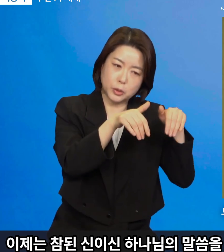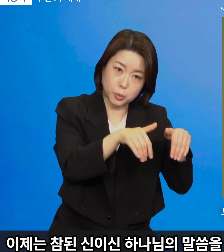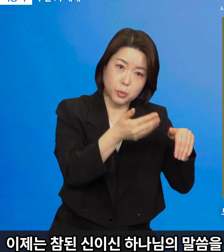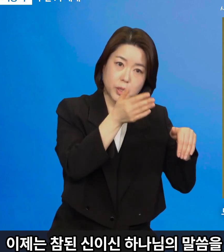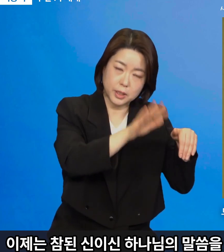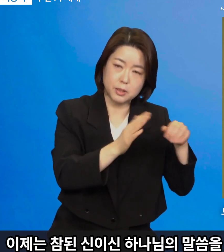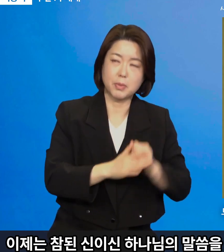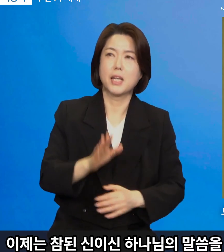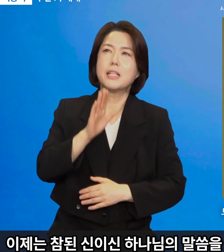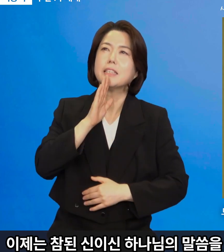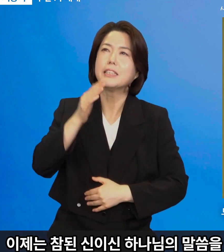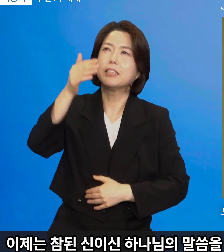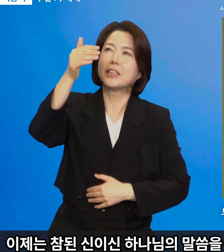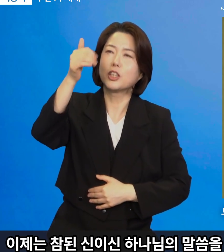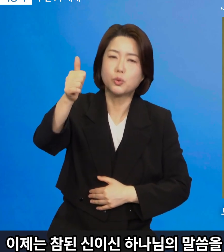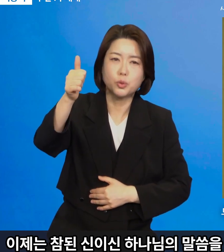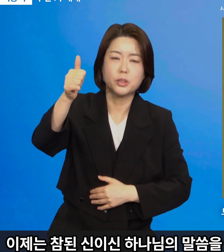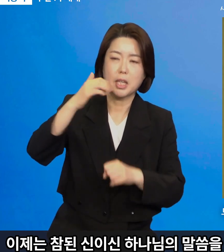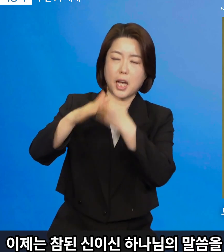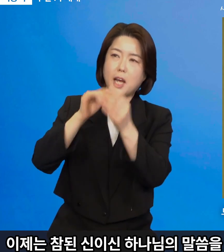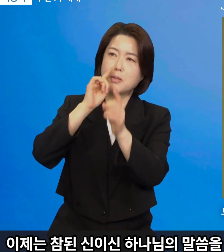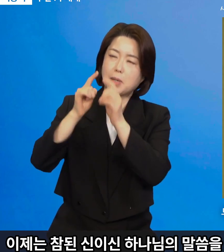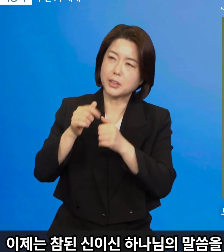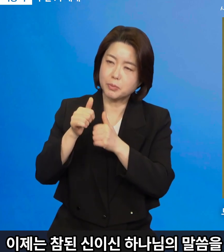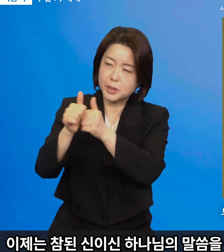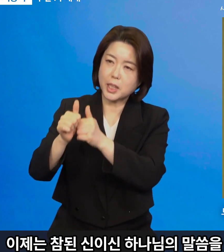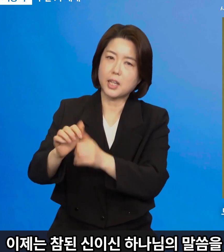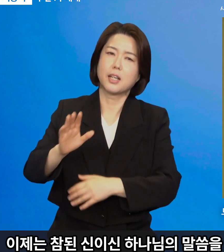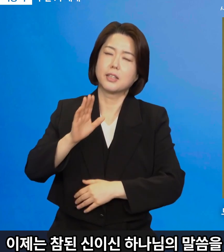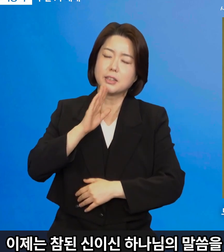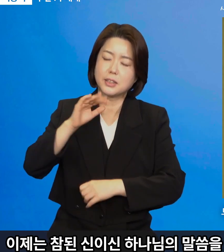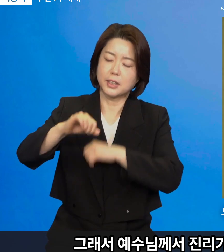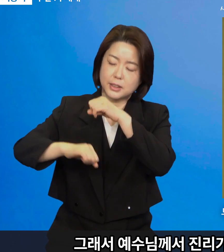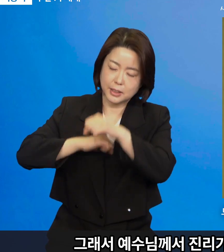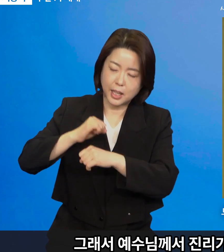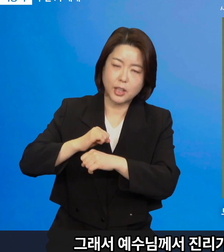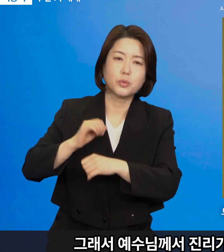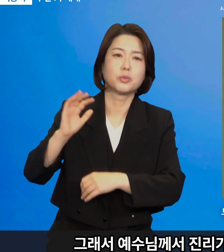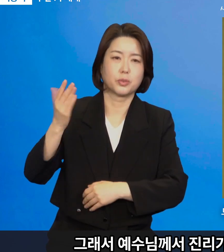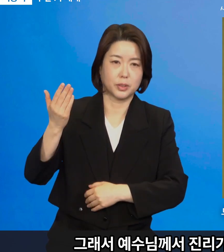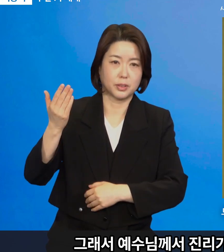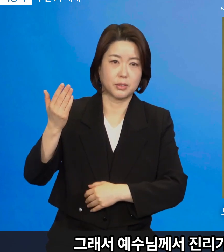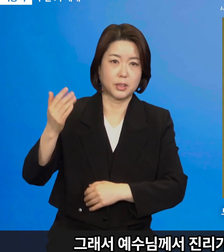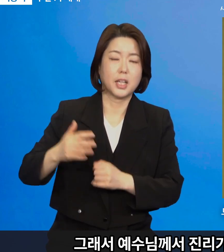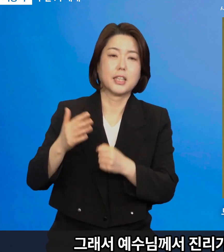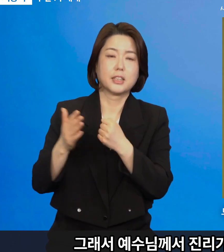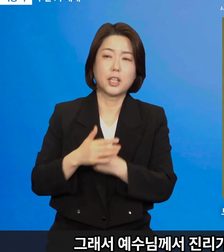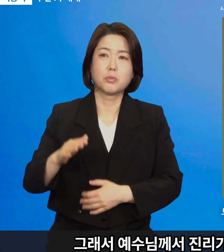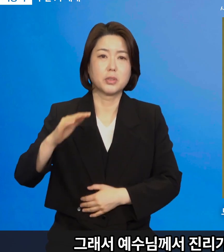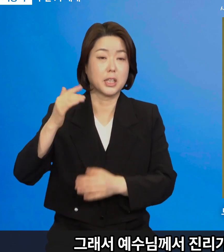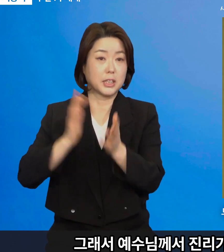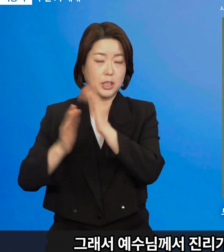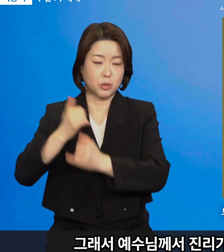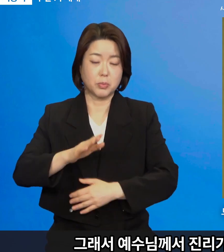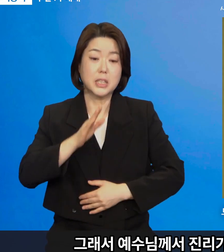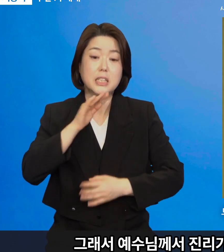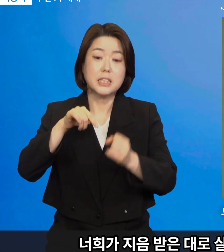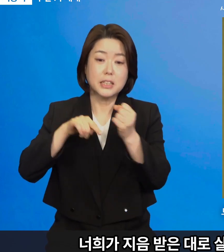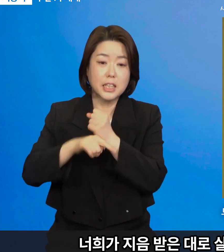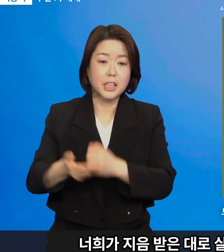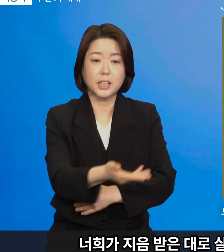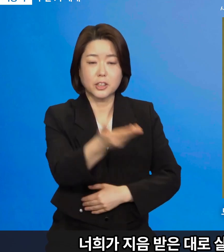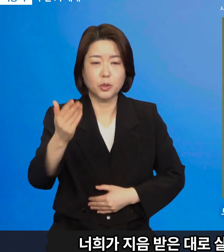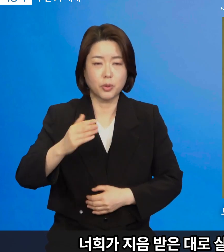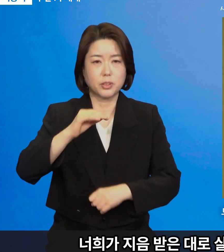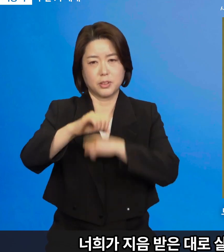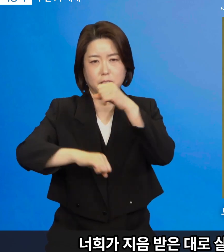참된 신이신 하나님의 말씀을 따라 사는 것이, 그게 참된 자유입니다. 그래서 예수님께서 진리가 너희를 자유케 할 것이다,